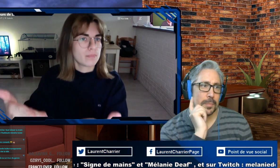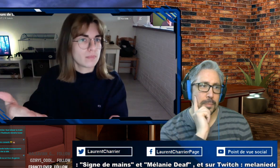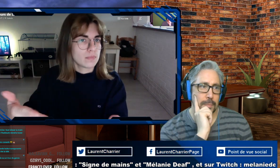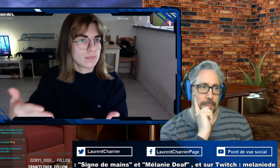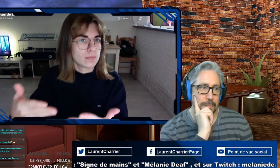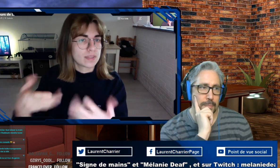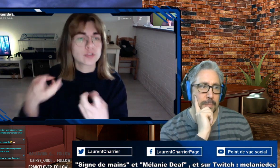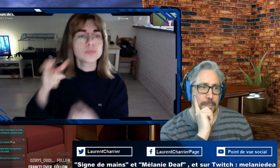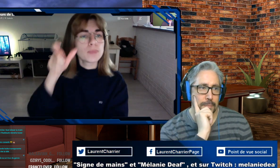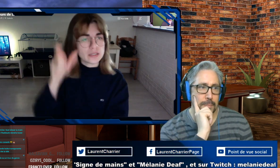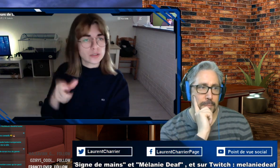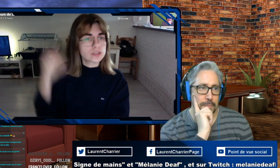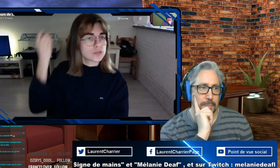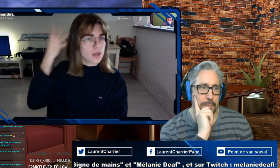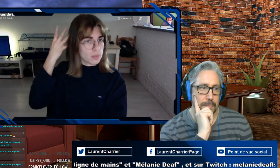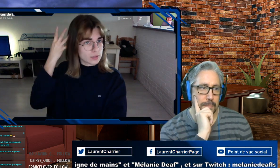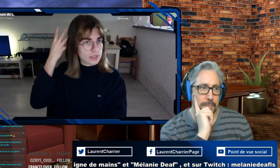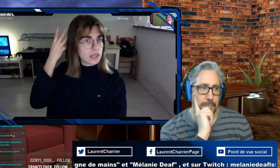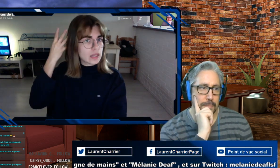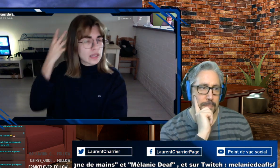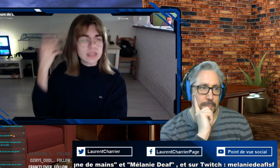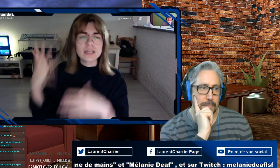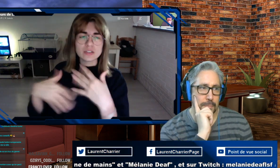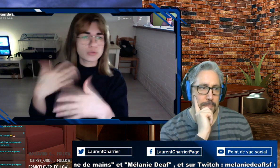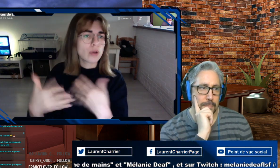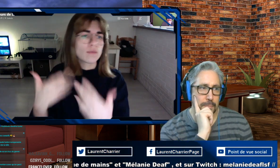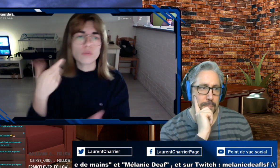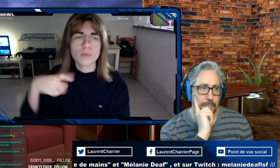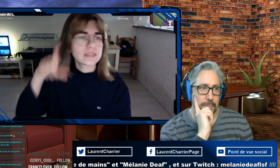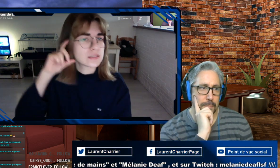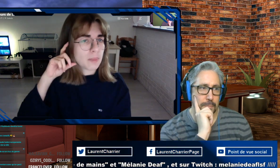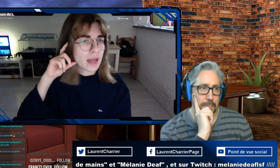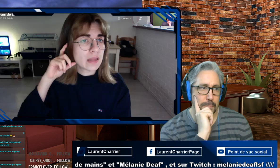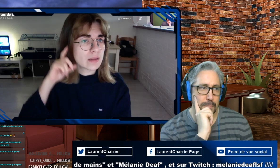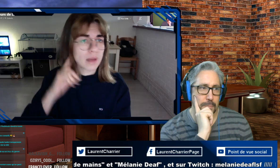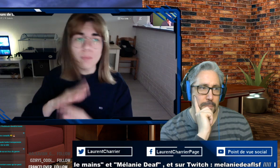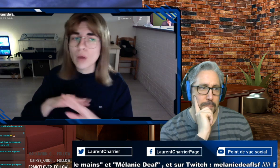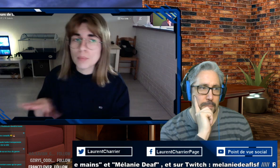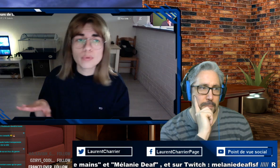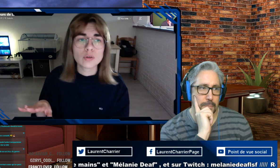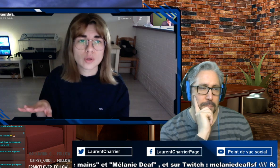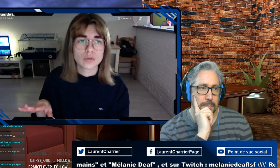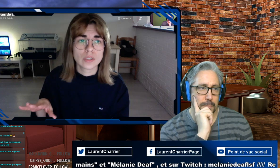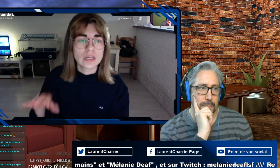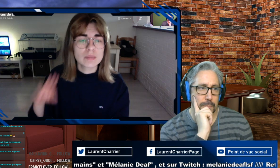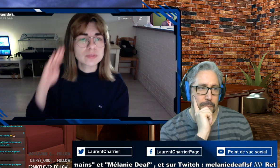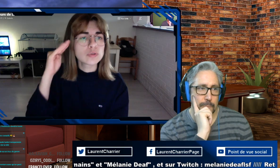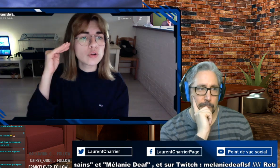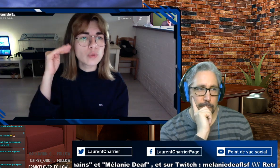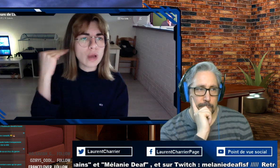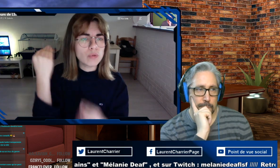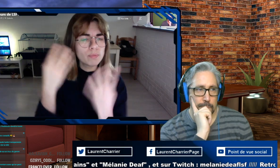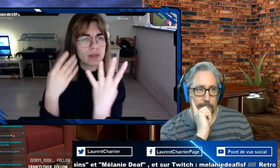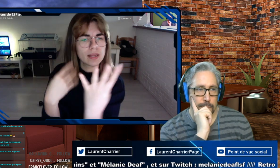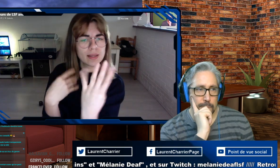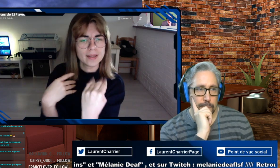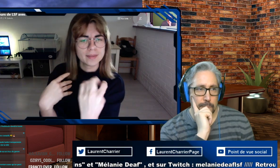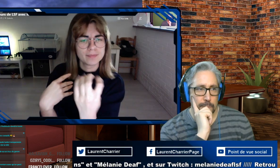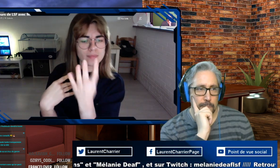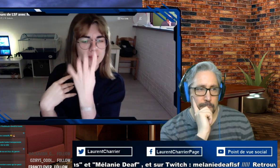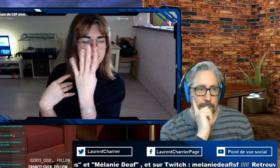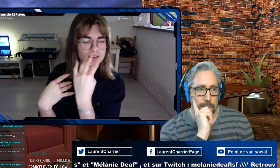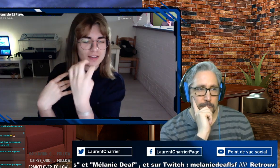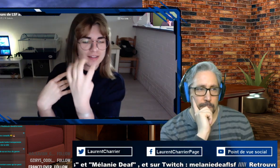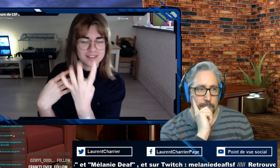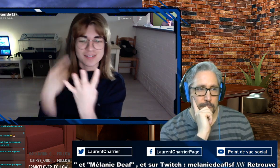après. Par exemple, une personne qui te fait implanter et qu'un jour elle veut remettre les appareils, bah, elle ne pourra plus entendre. Peut-être qu'elle lui a coupé